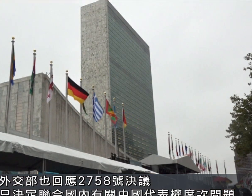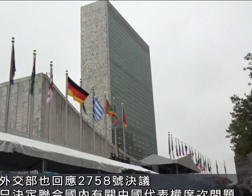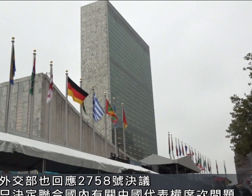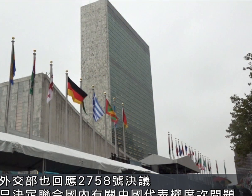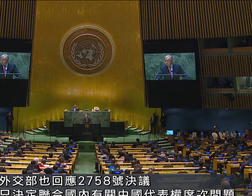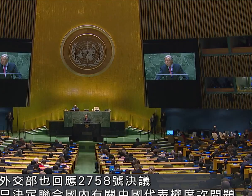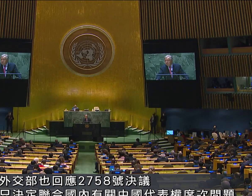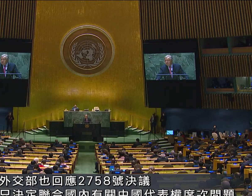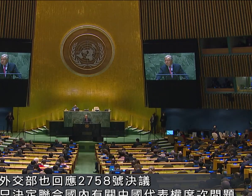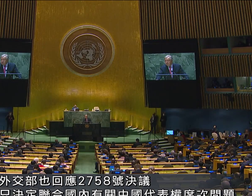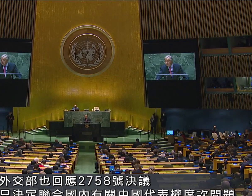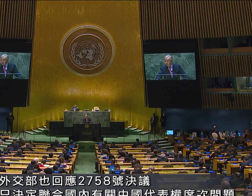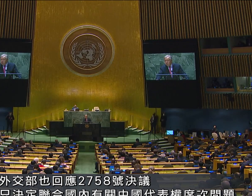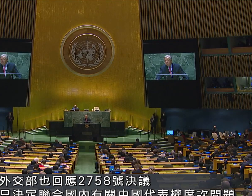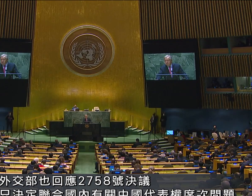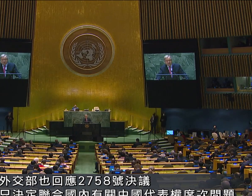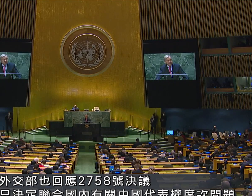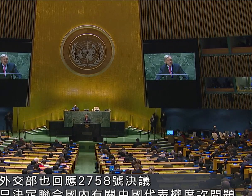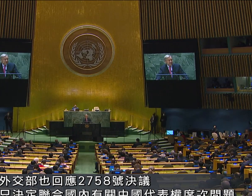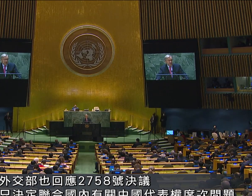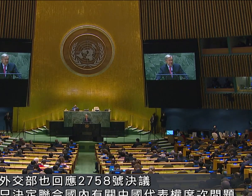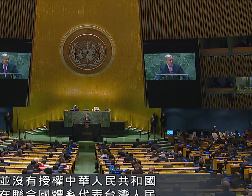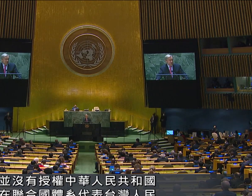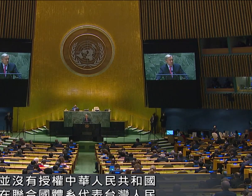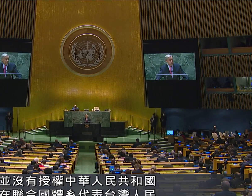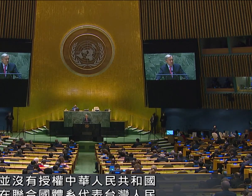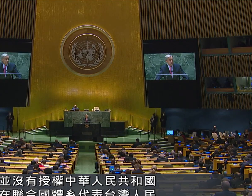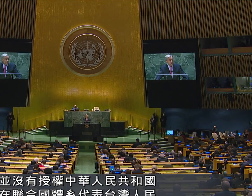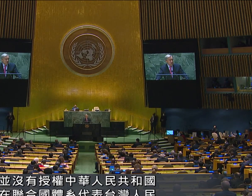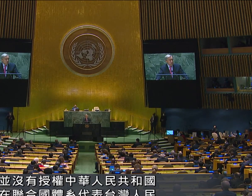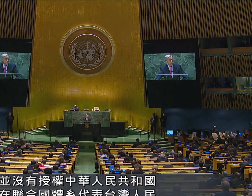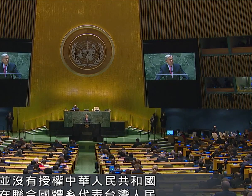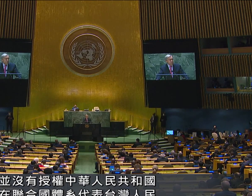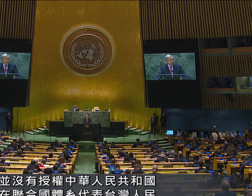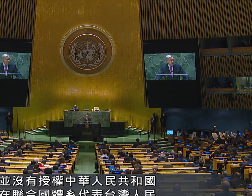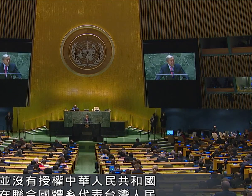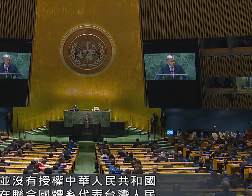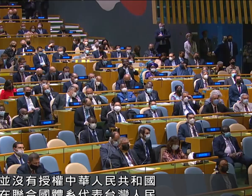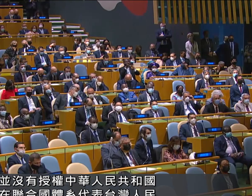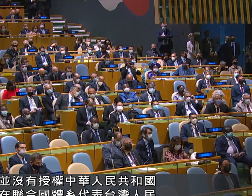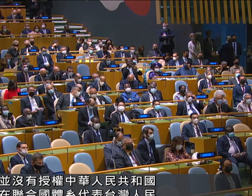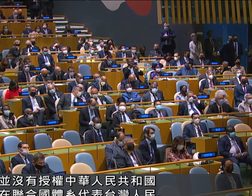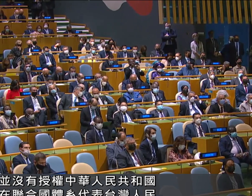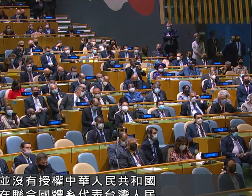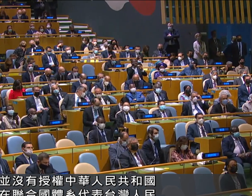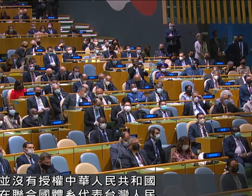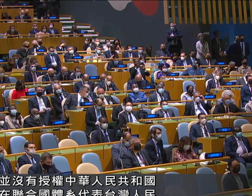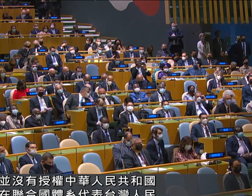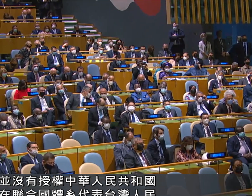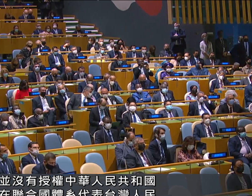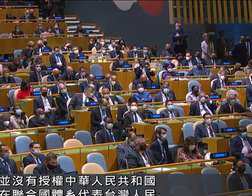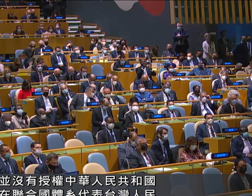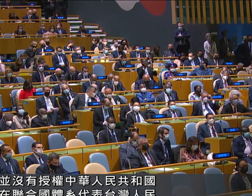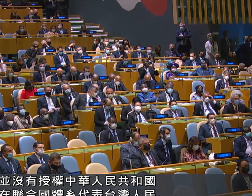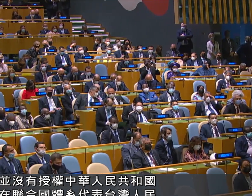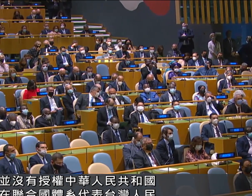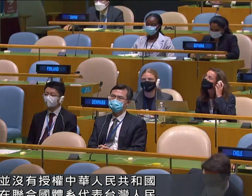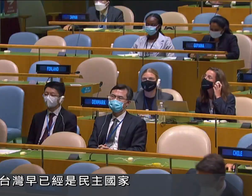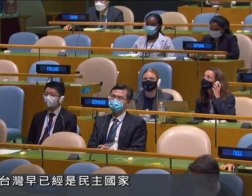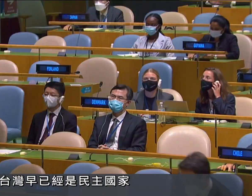国内有关中国代表权席次问题，并没有授权中华人民共和国在联合国体系代表台湾人民，台湾